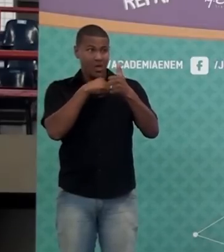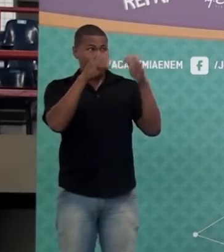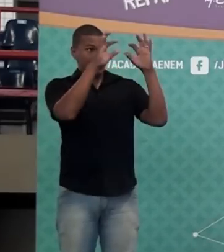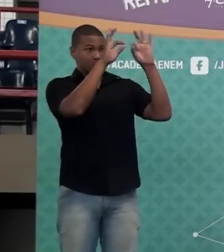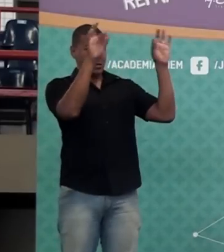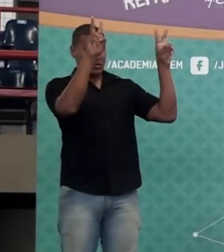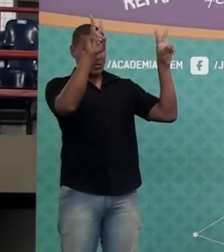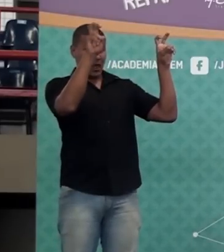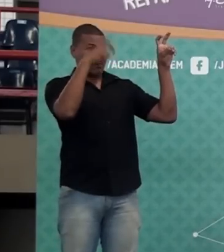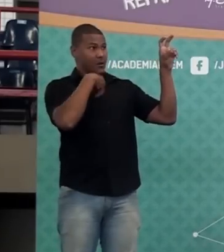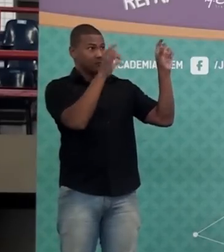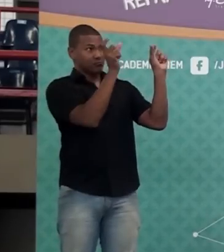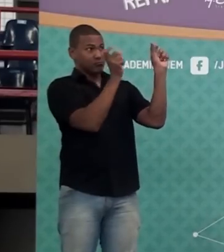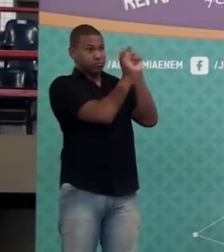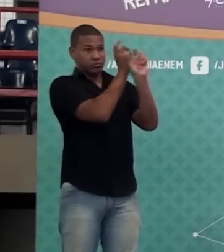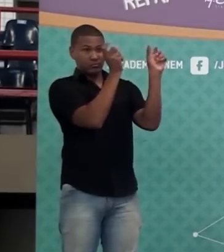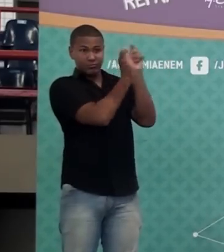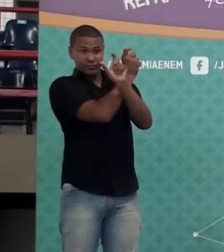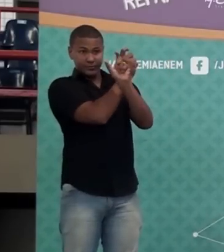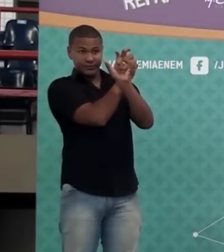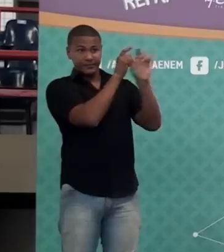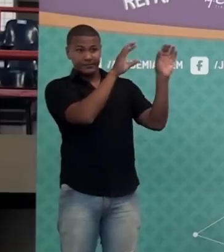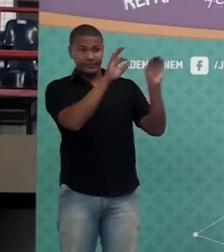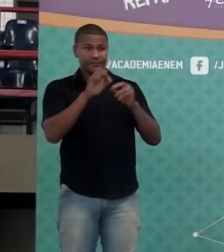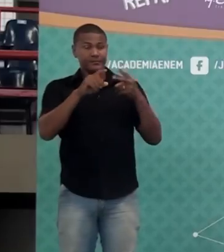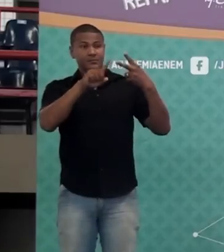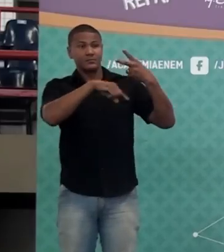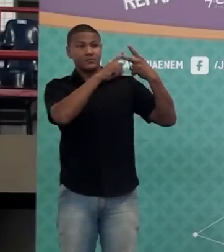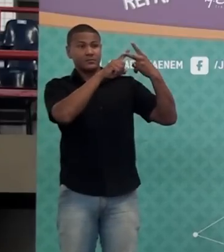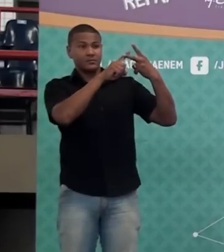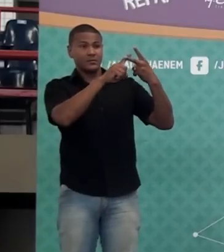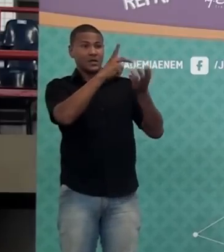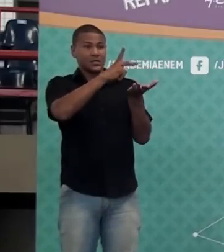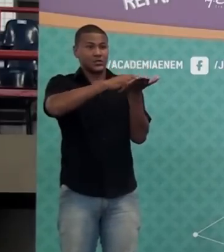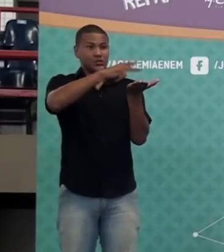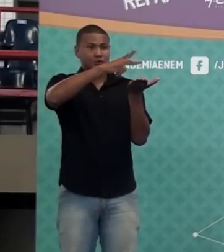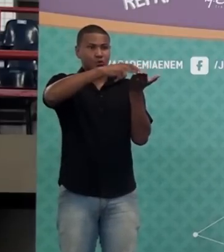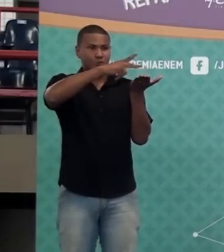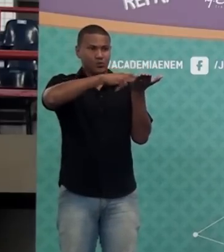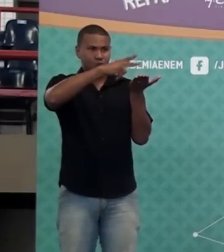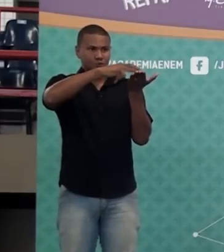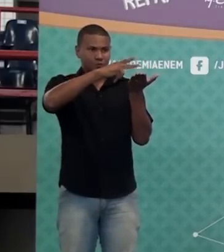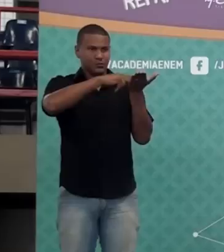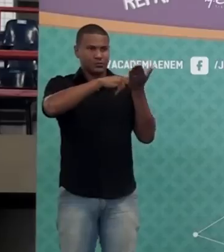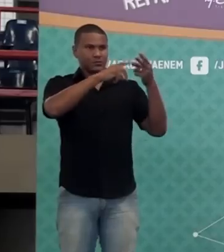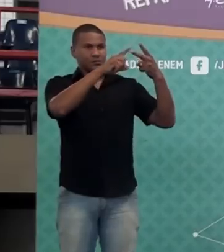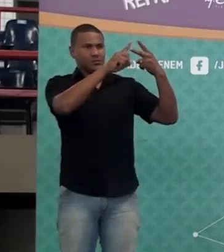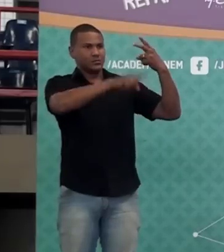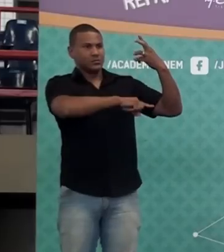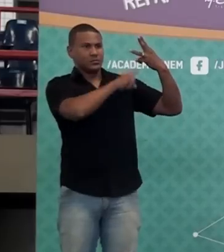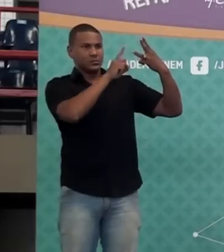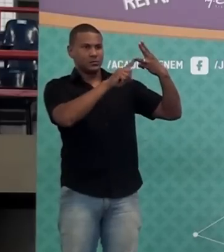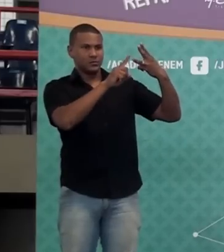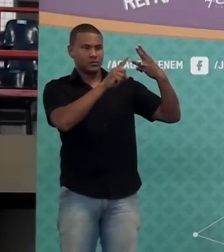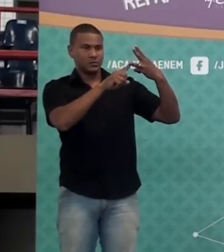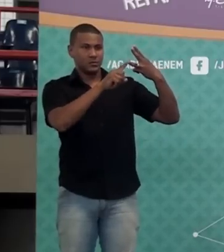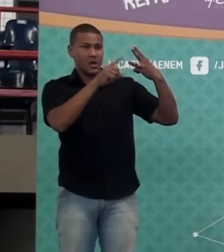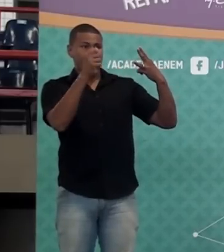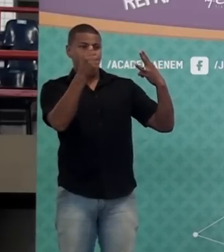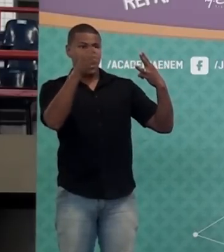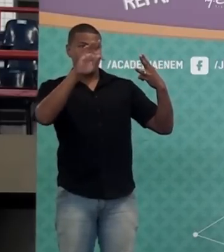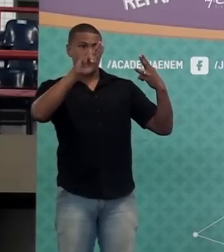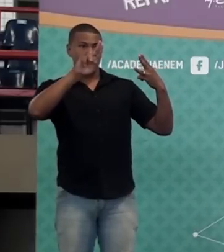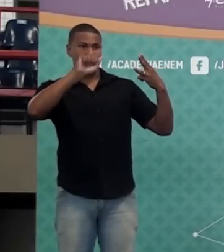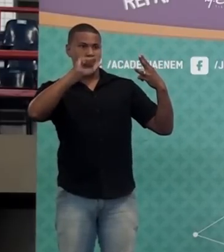eu dou sinônimo para as palavras. Terceira maneira, eu uso atualmente no rascunho, depois